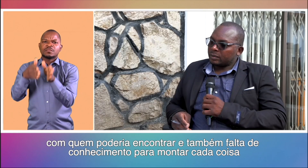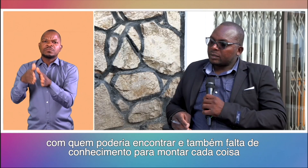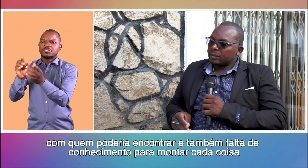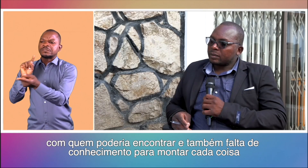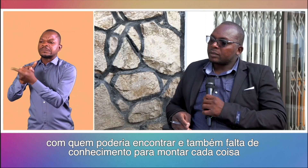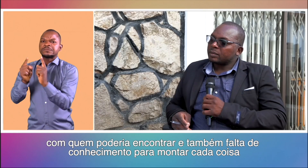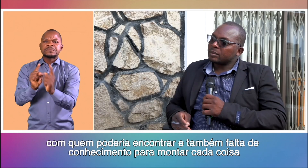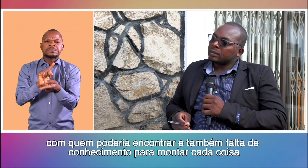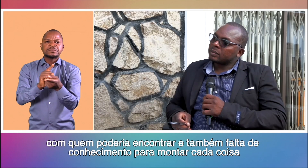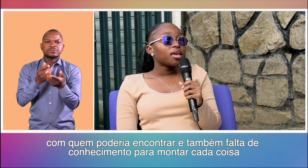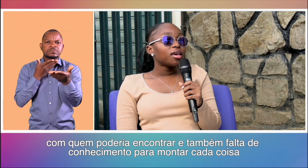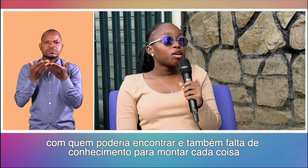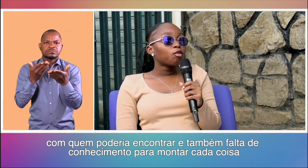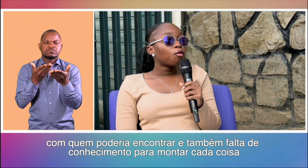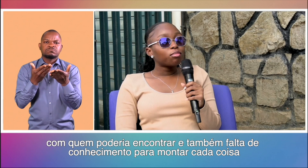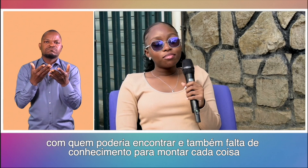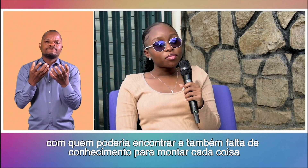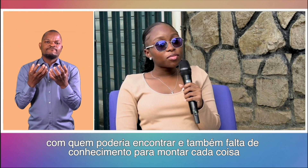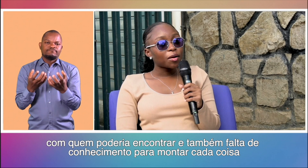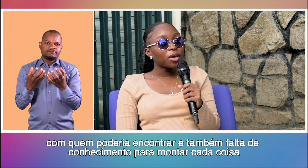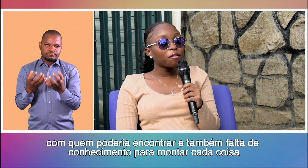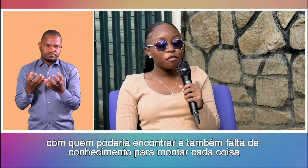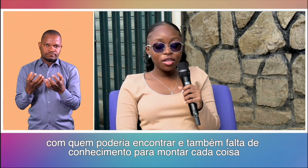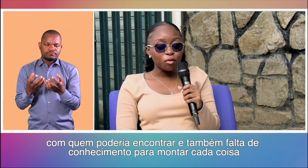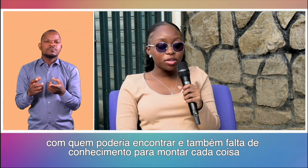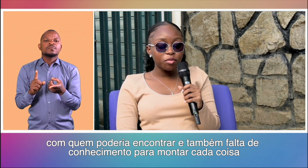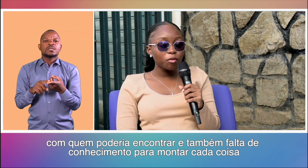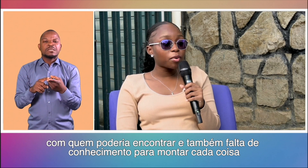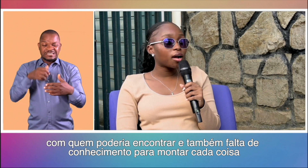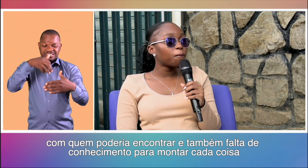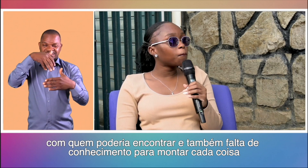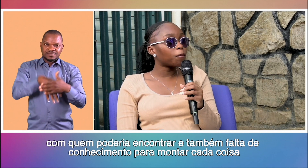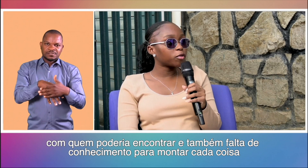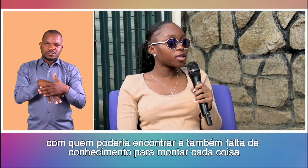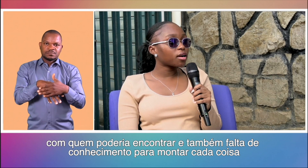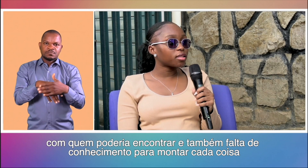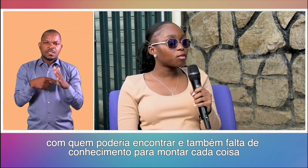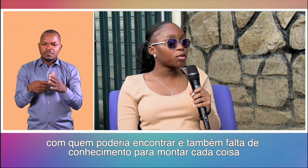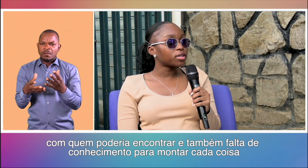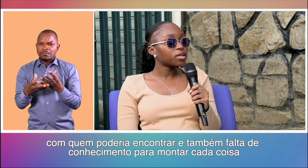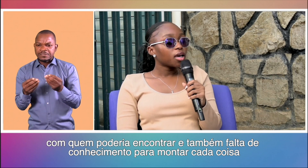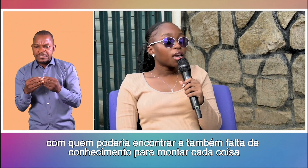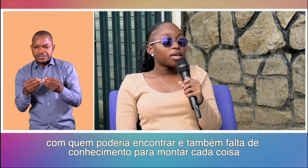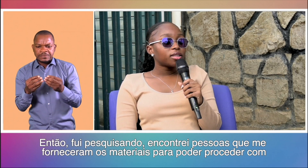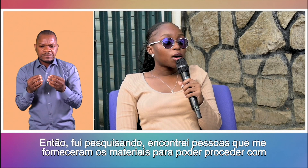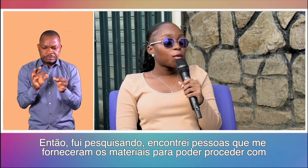poderia encontrar, e também falta de conhecimento para montar cada coisa. E então